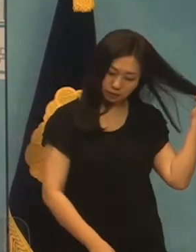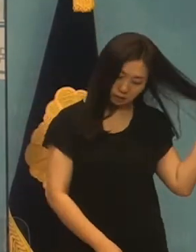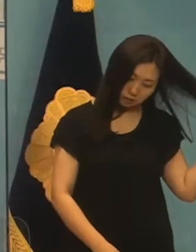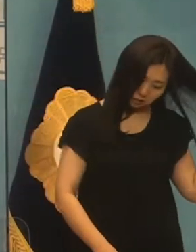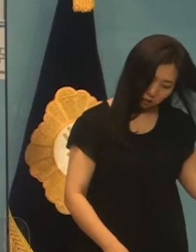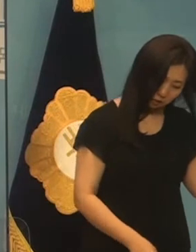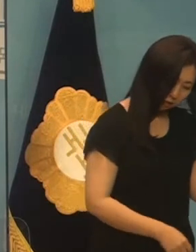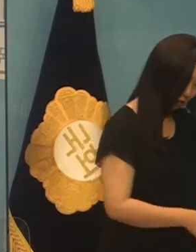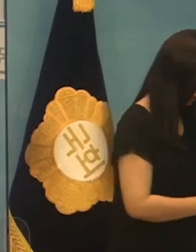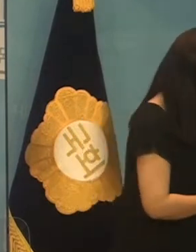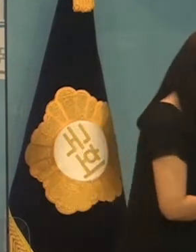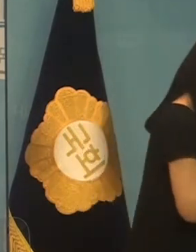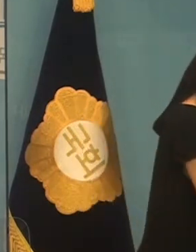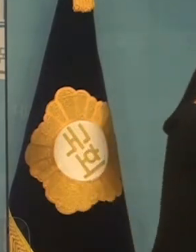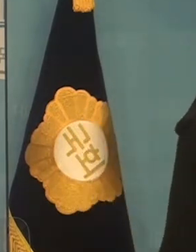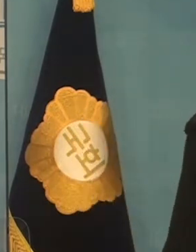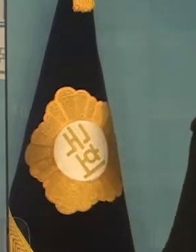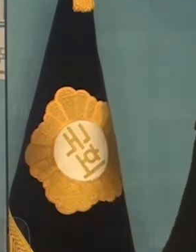감사합니다.